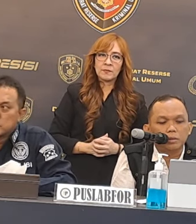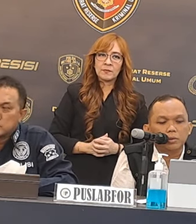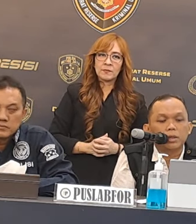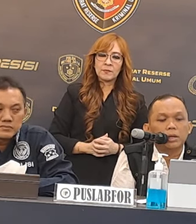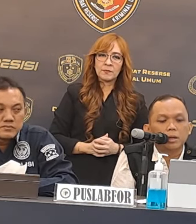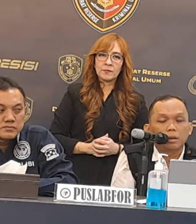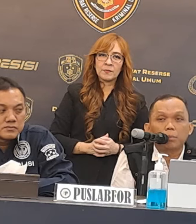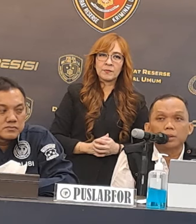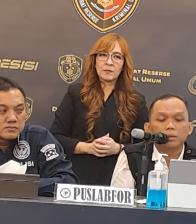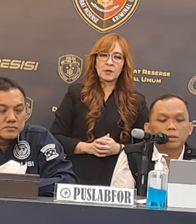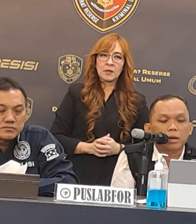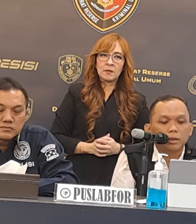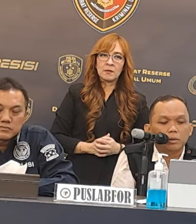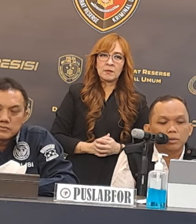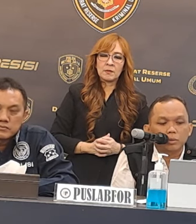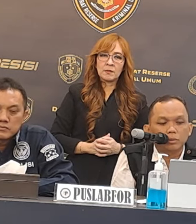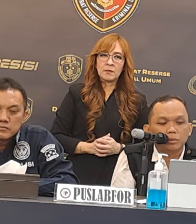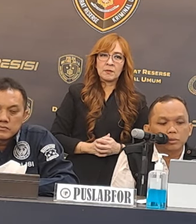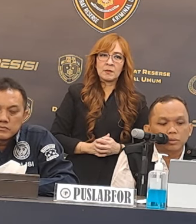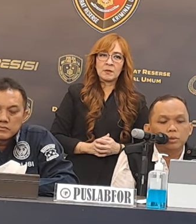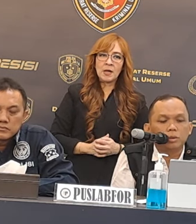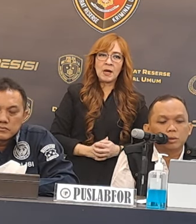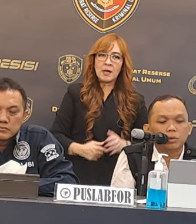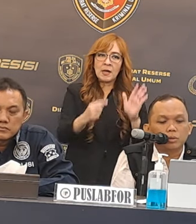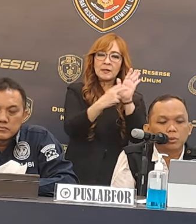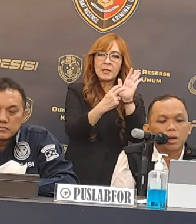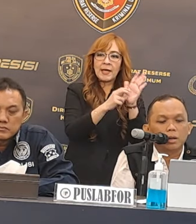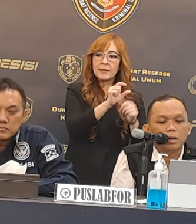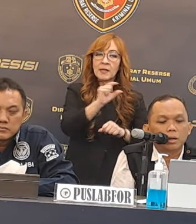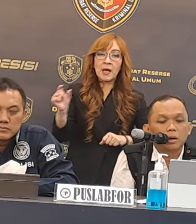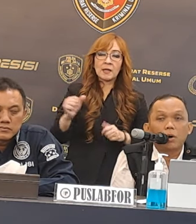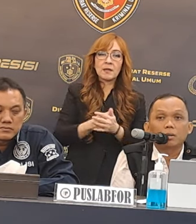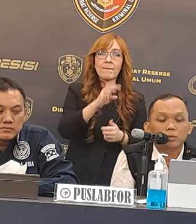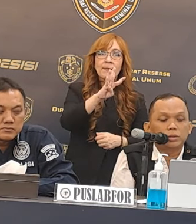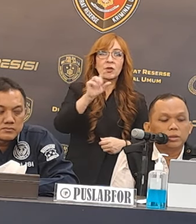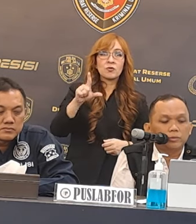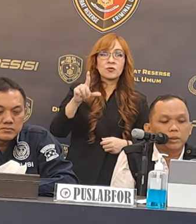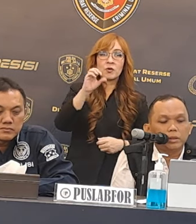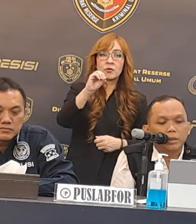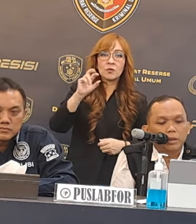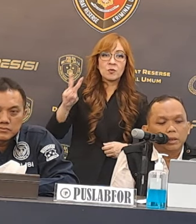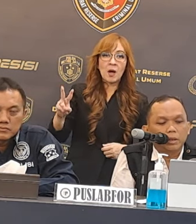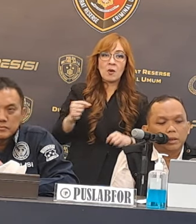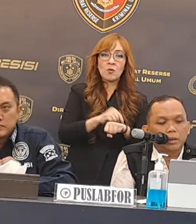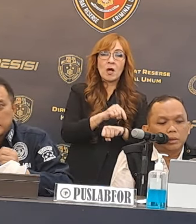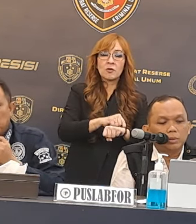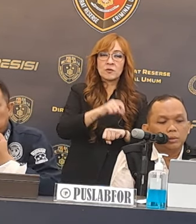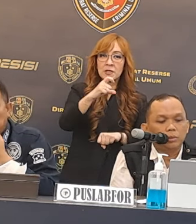A05-2024-0127 dan seterusnya, 4 digit terakhir 0702, waktu